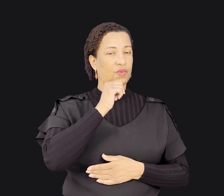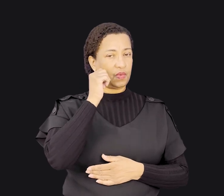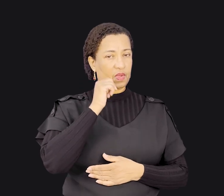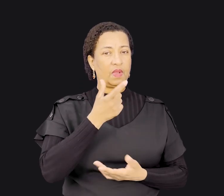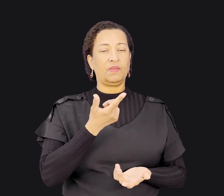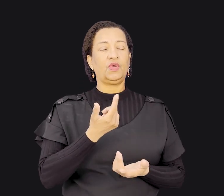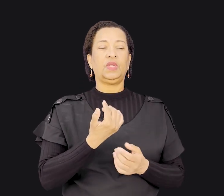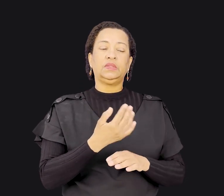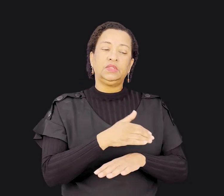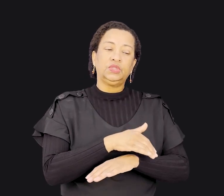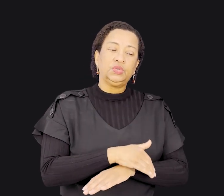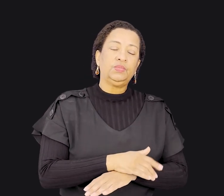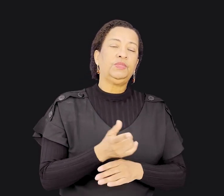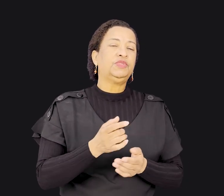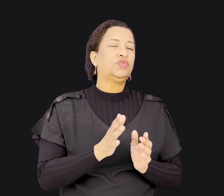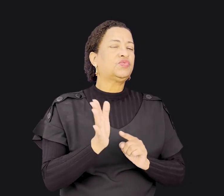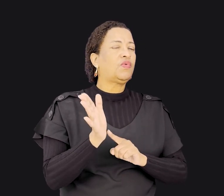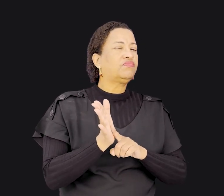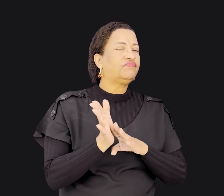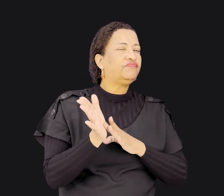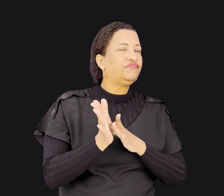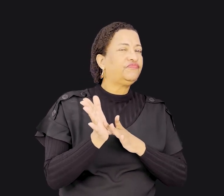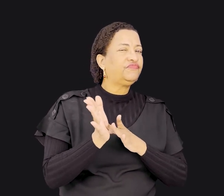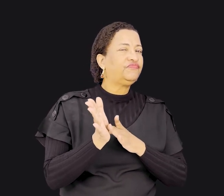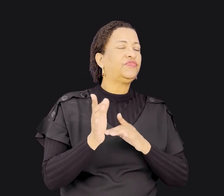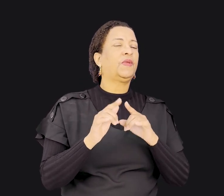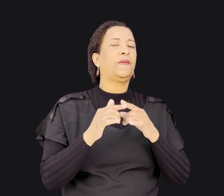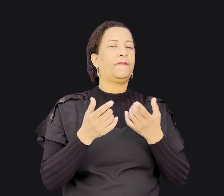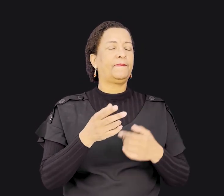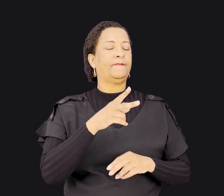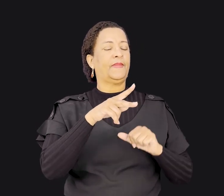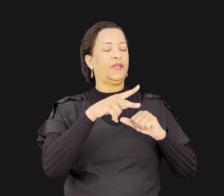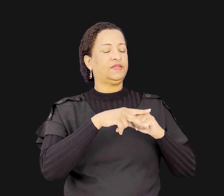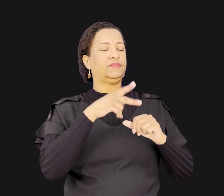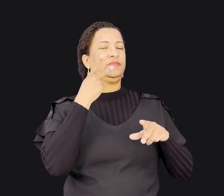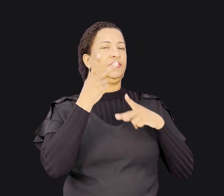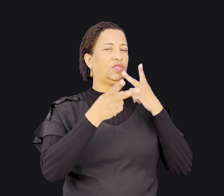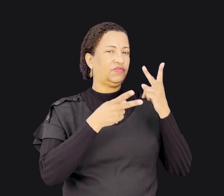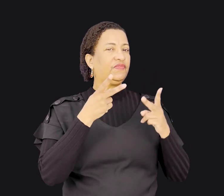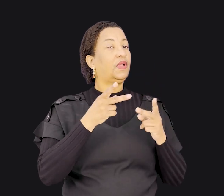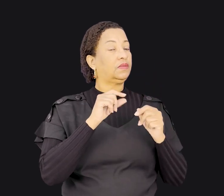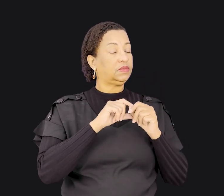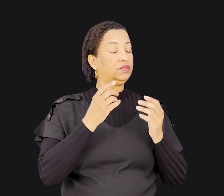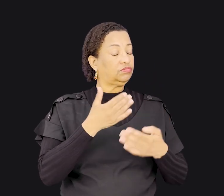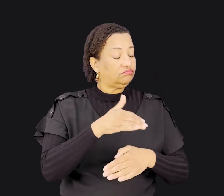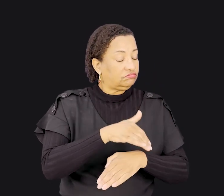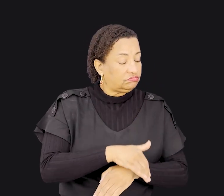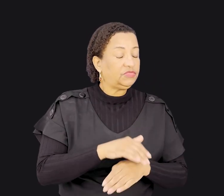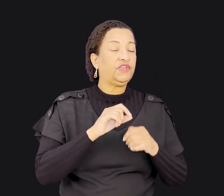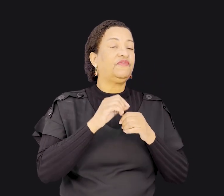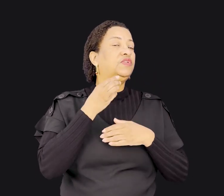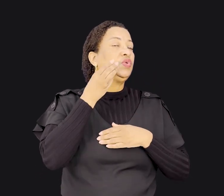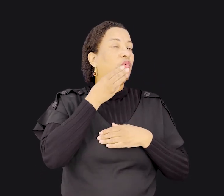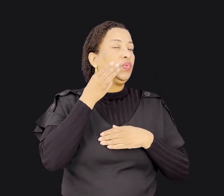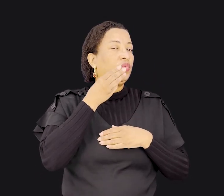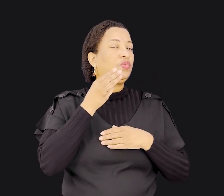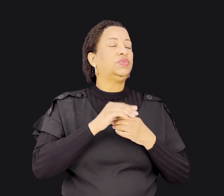submissa apenas por fora. Mas Pedro diz: seja submissa e faça isso com doçura. Ele diz que a mulher com um